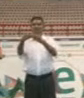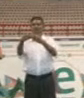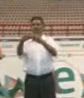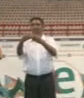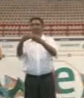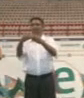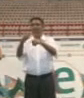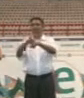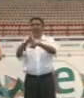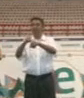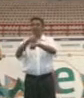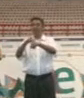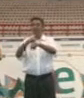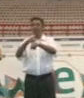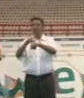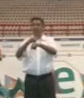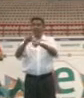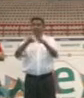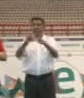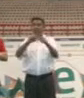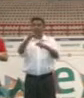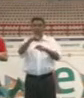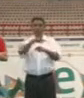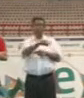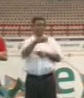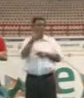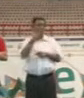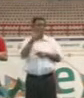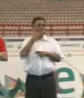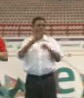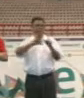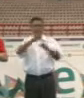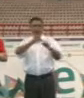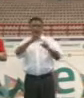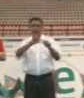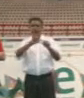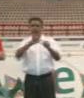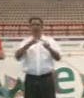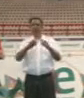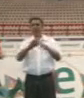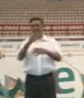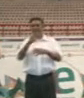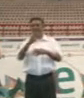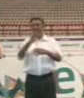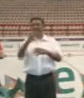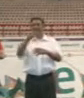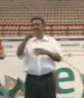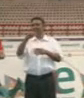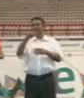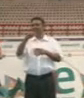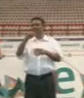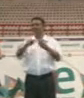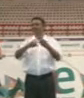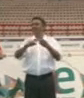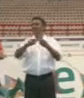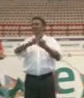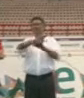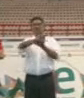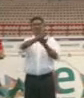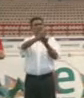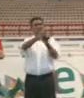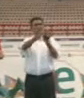técnica sensacional. Transformar a fruta em doce. Aí nasceu a bananada, marmelada, doce